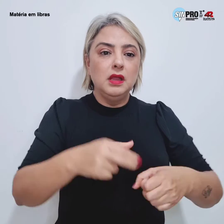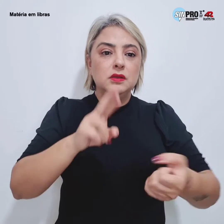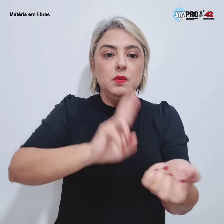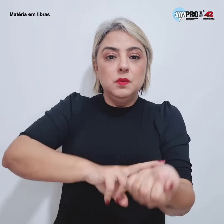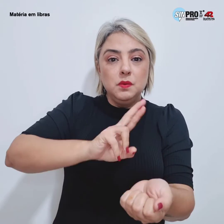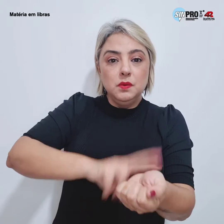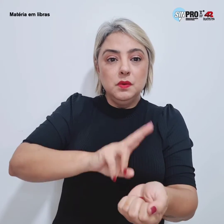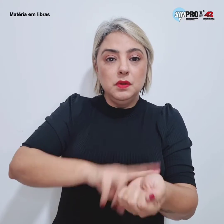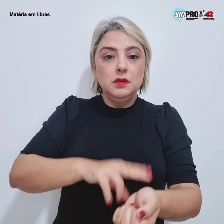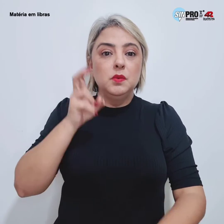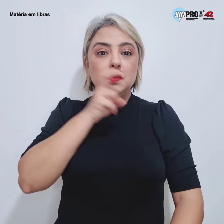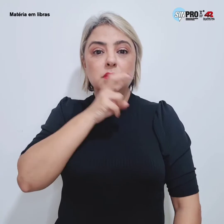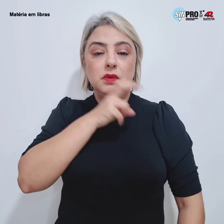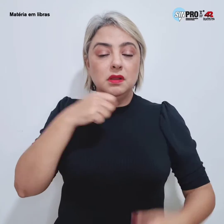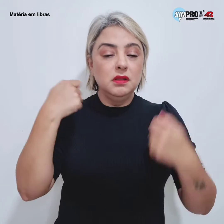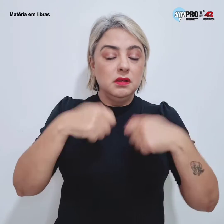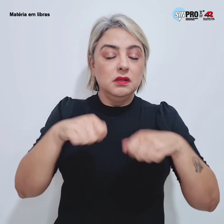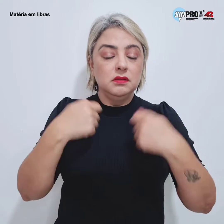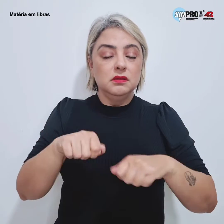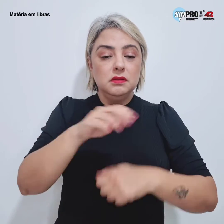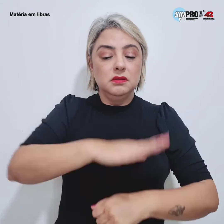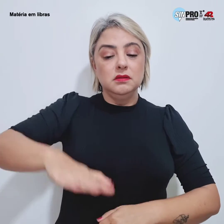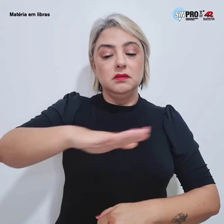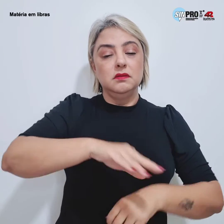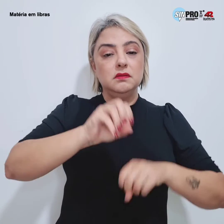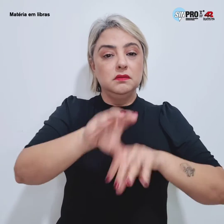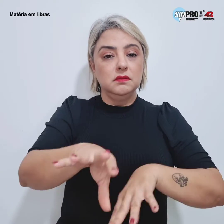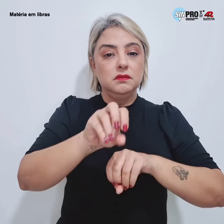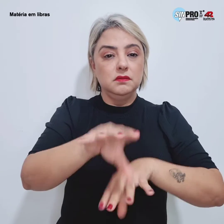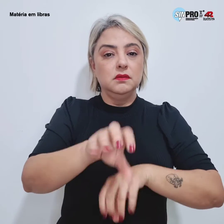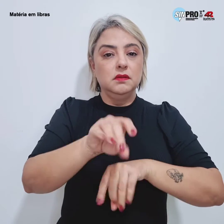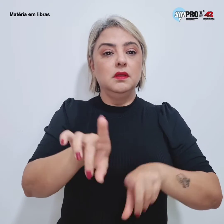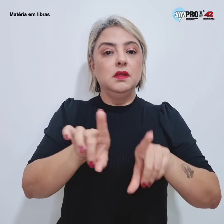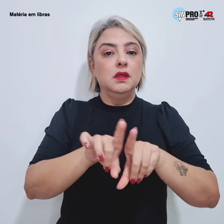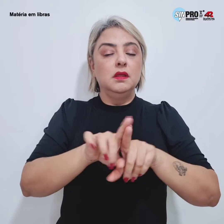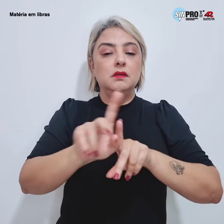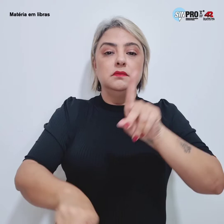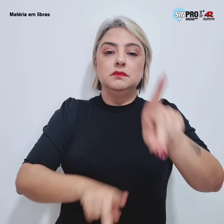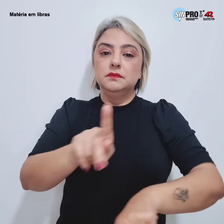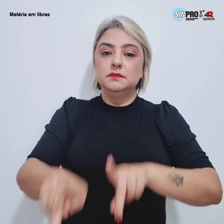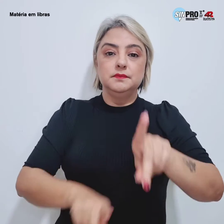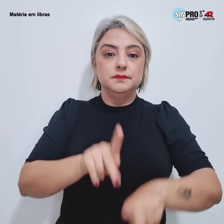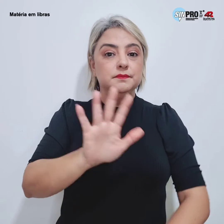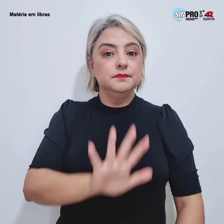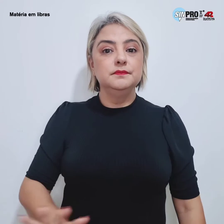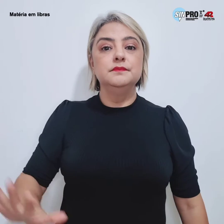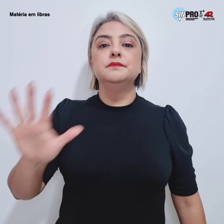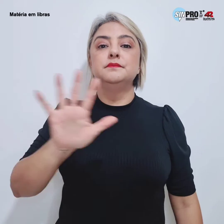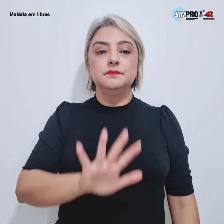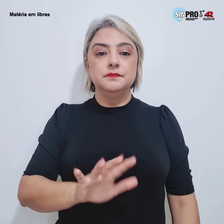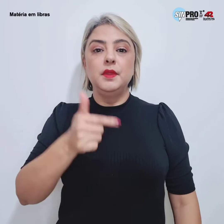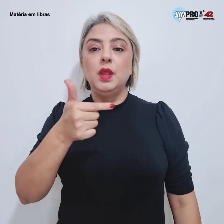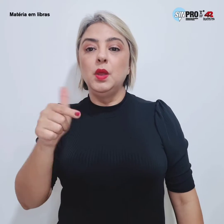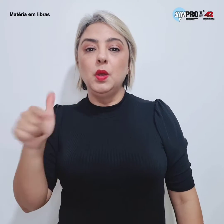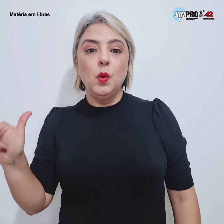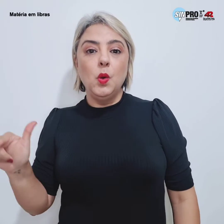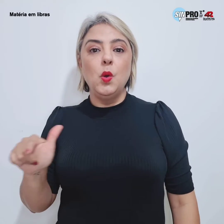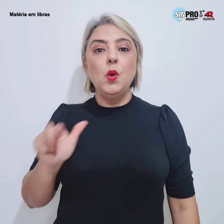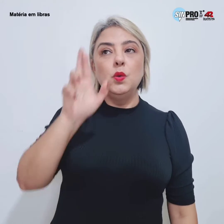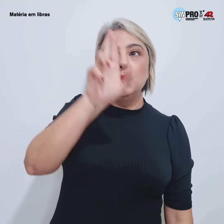ritmo necessário e urgente de imunização do setor da educação e da população em geral, que